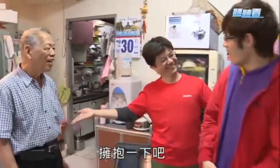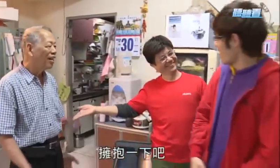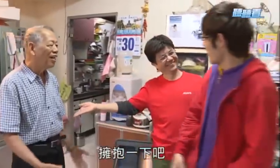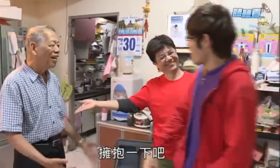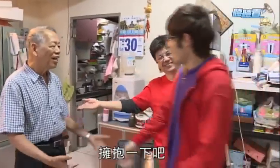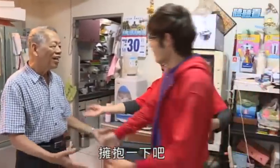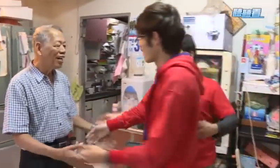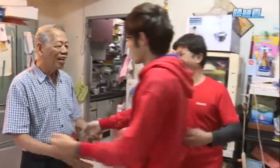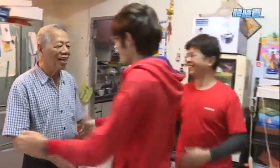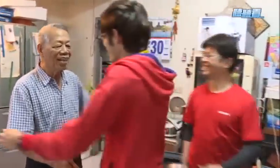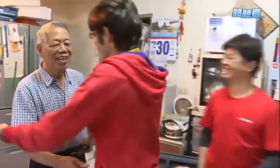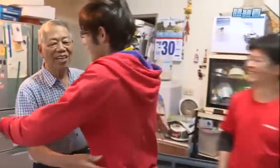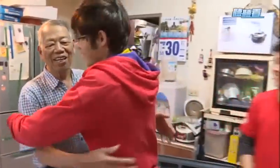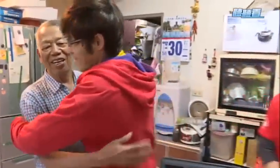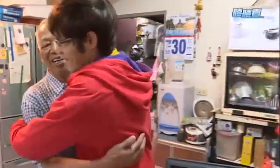吧。